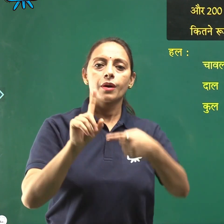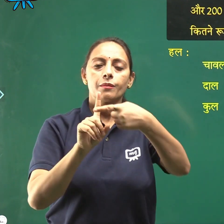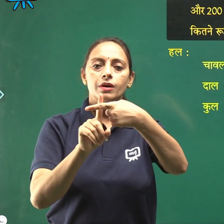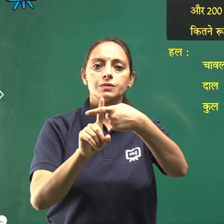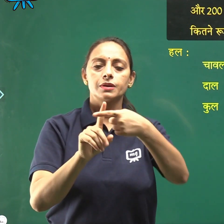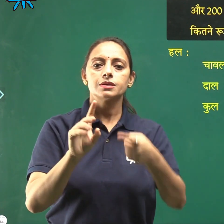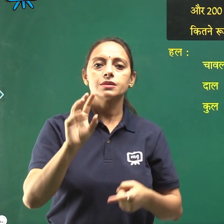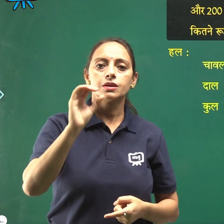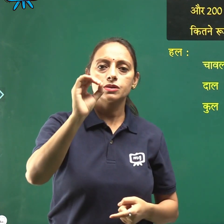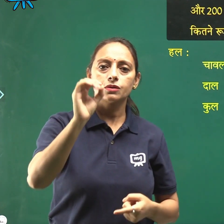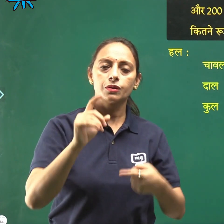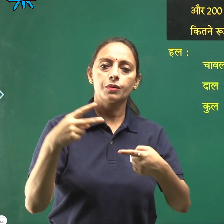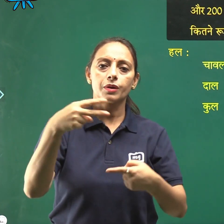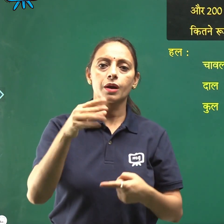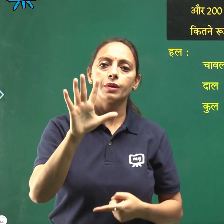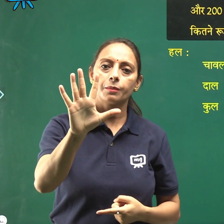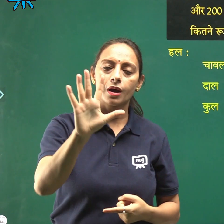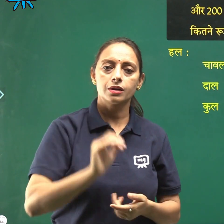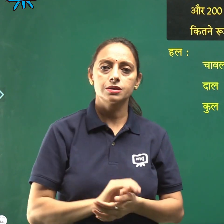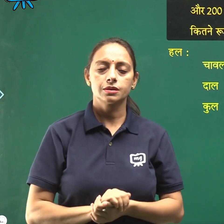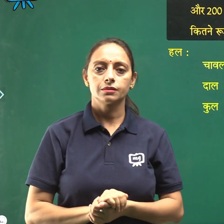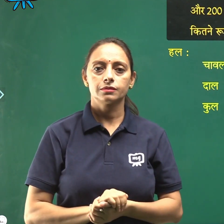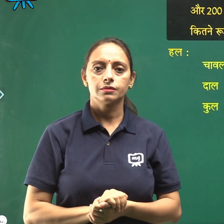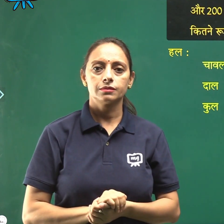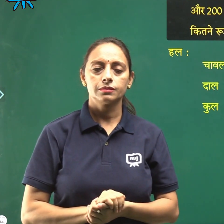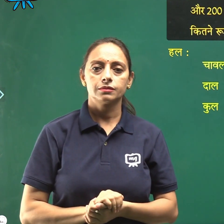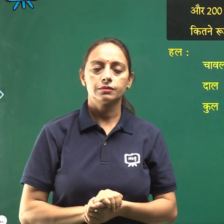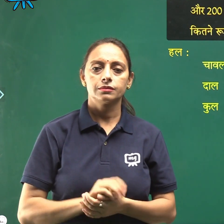5 + 0 बराबर 5।